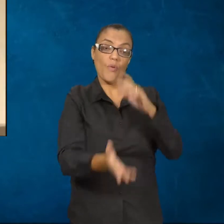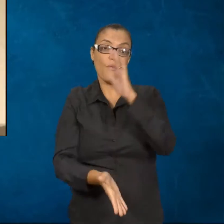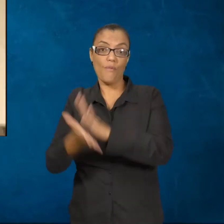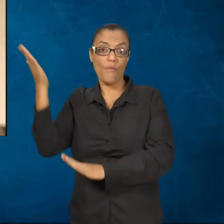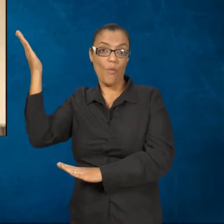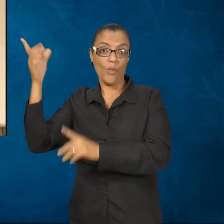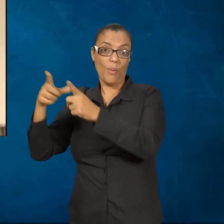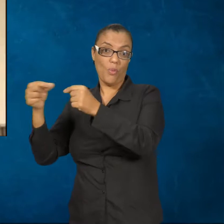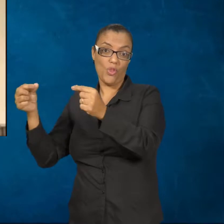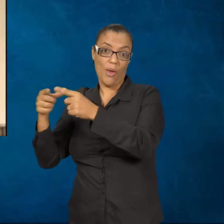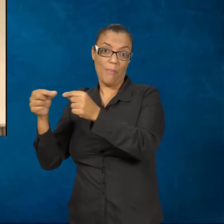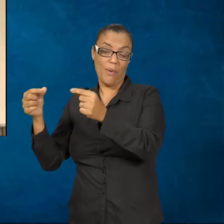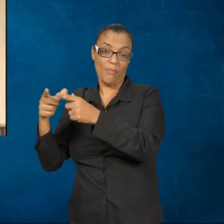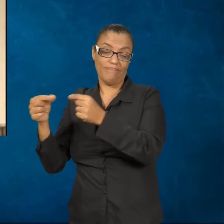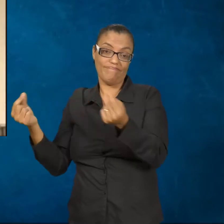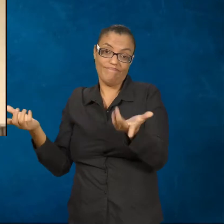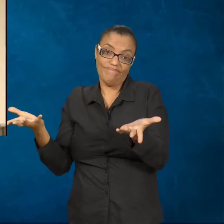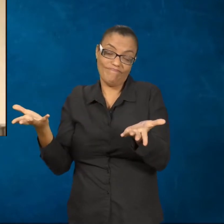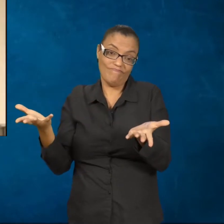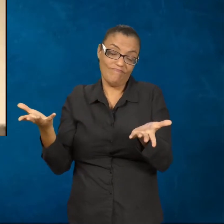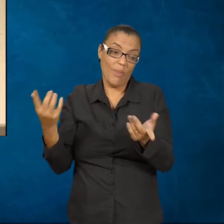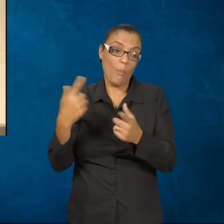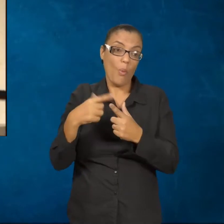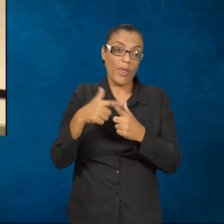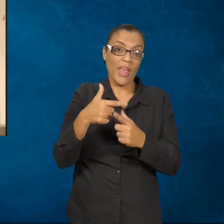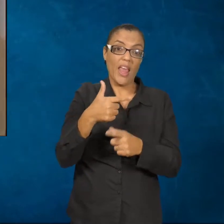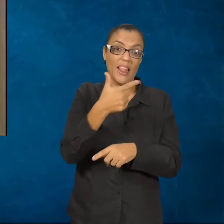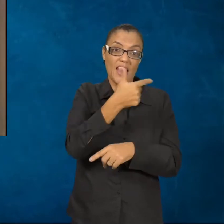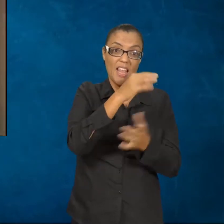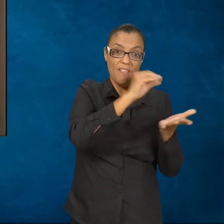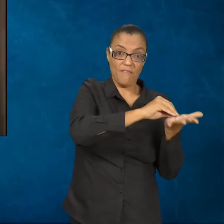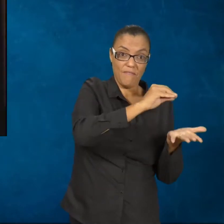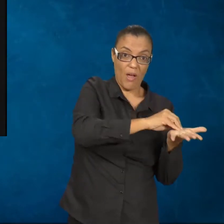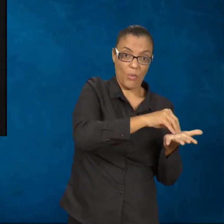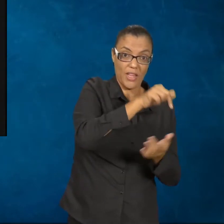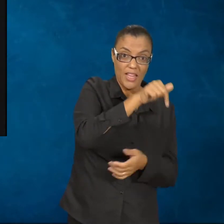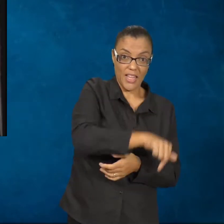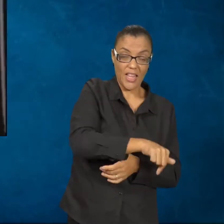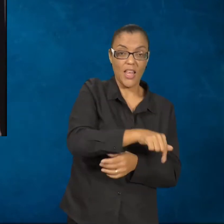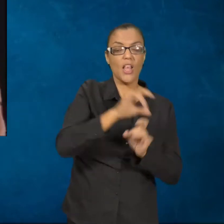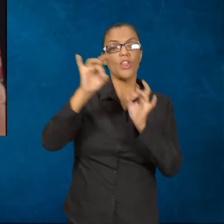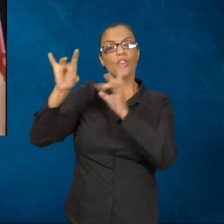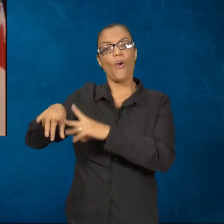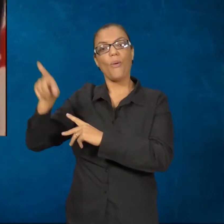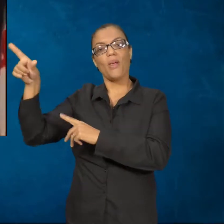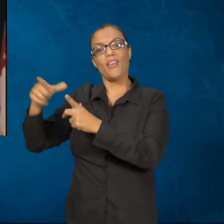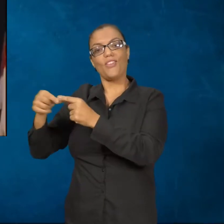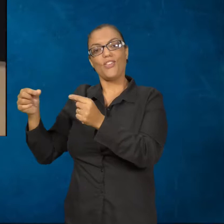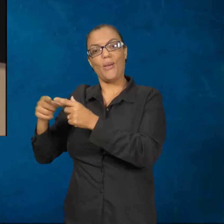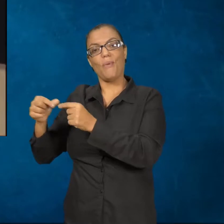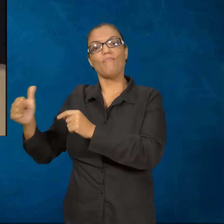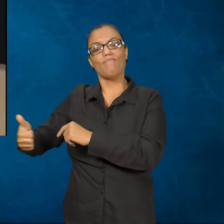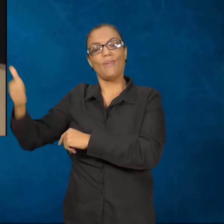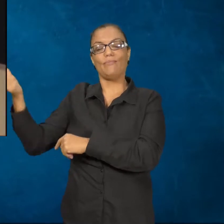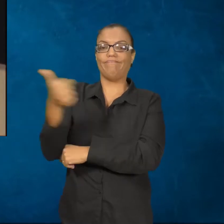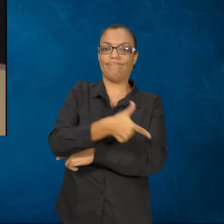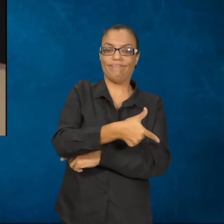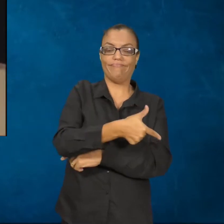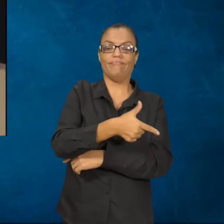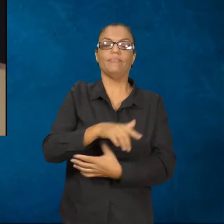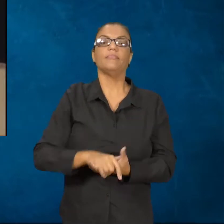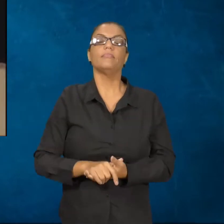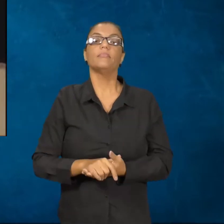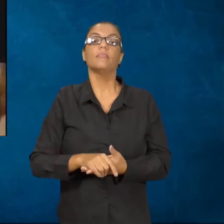13 que faltam aqui são os 13 que sobram desse jeito. Na realidade, a situação está bem catastrófica. Muito